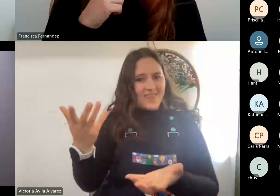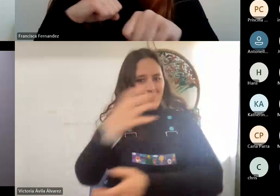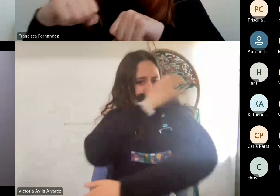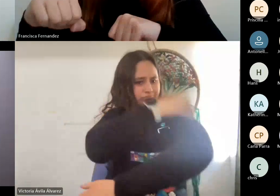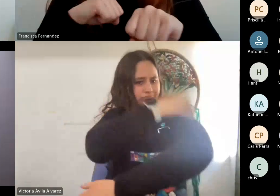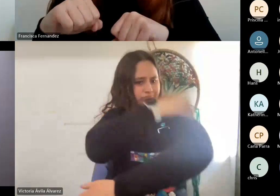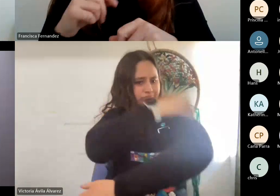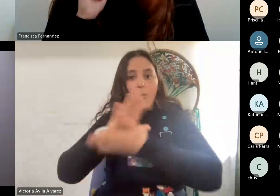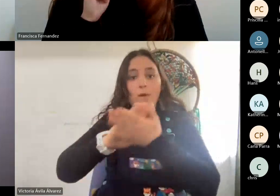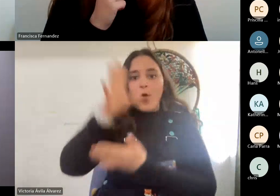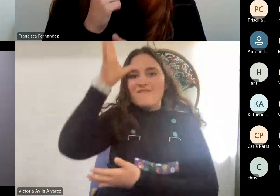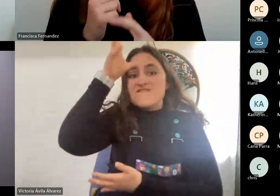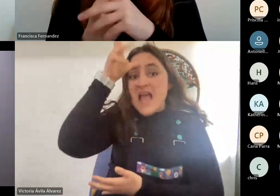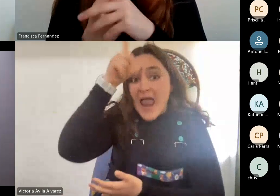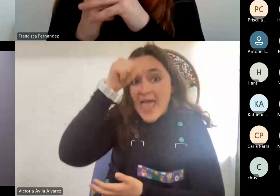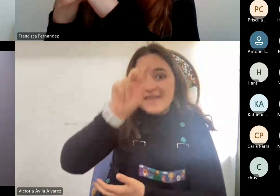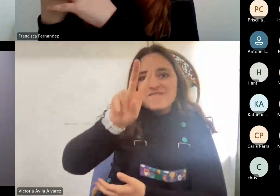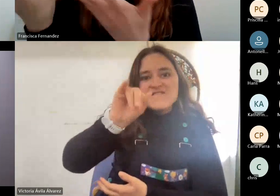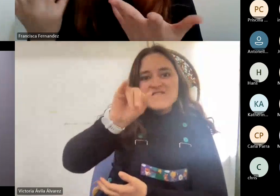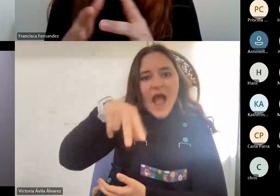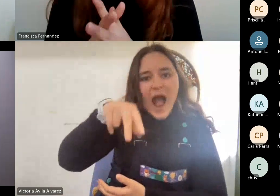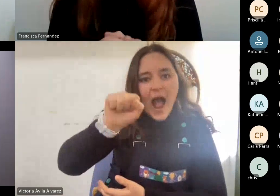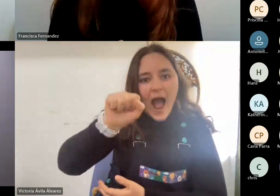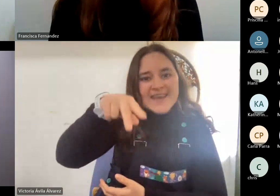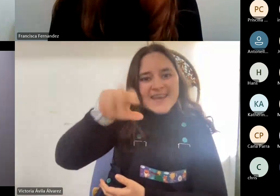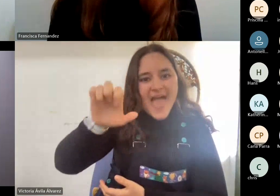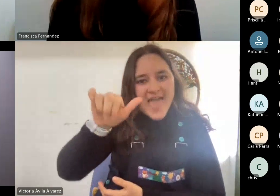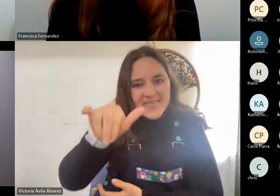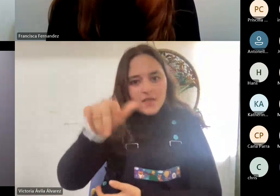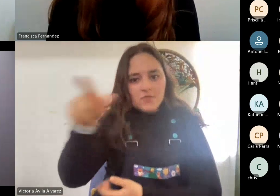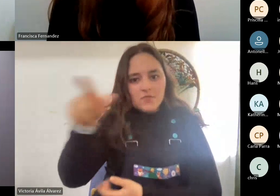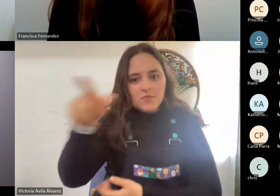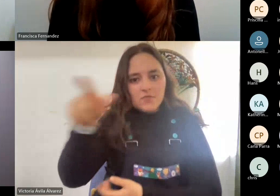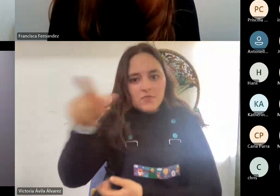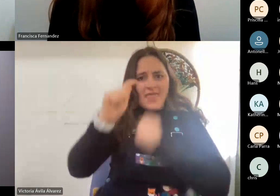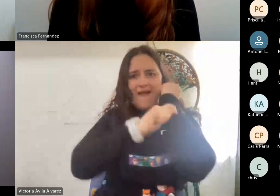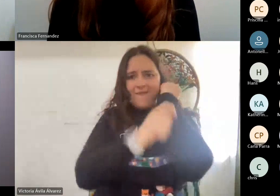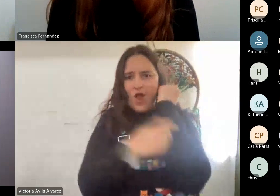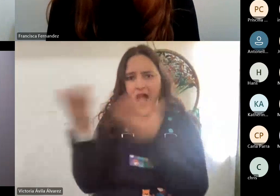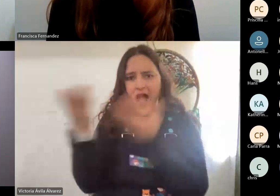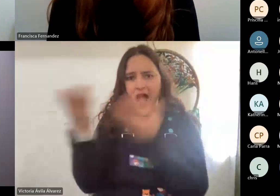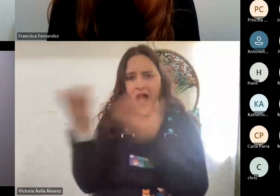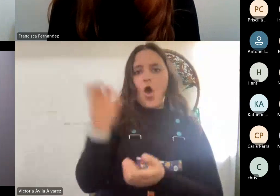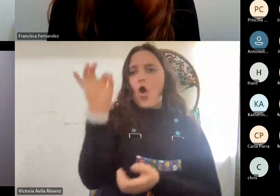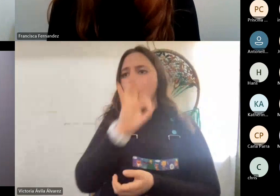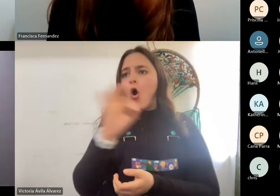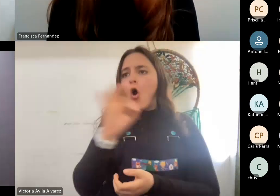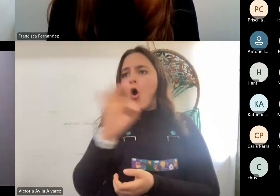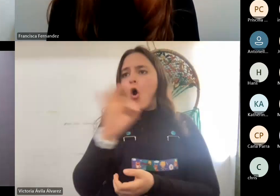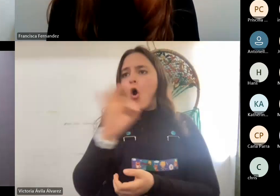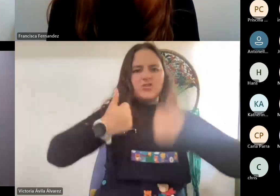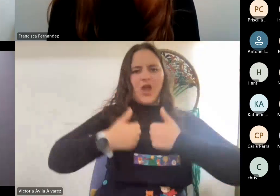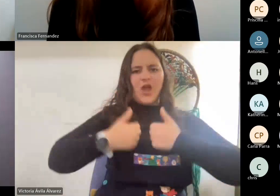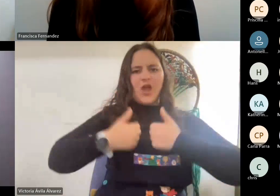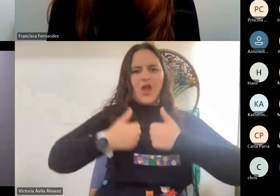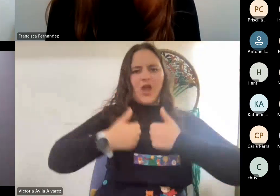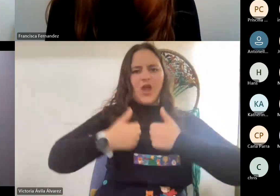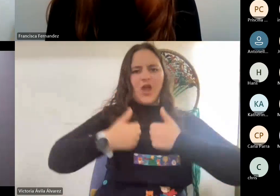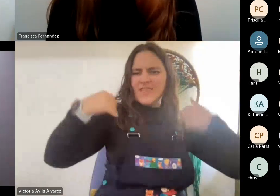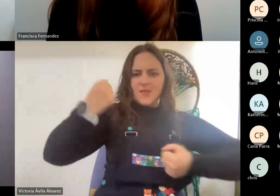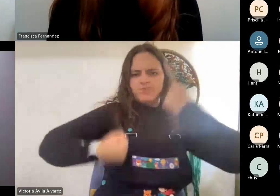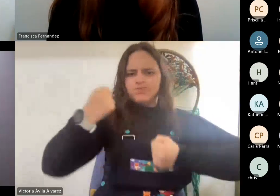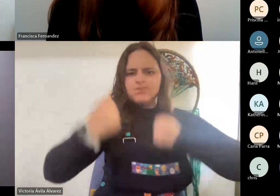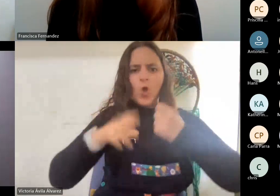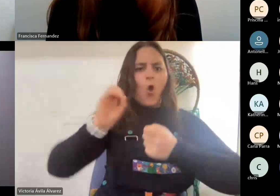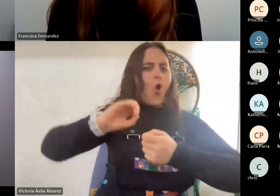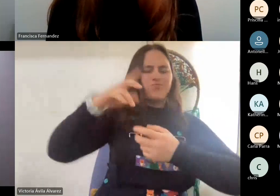cosas, que a través de todas las regiones, por ejemplo, la Vianey, por ejemplo, puede ser